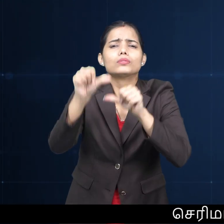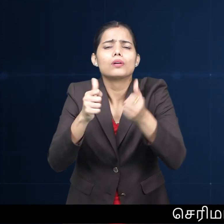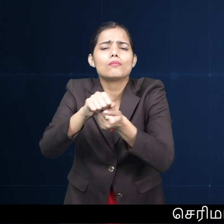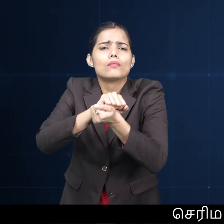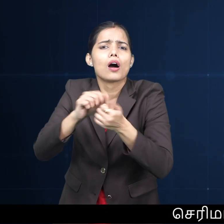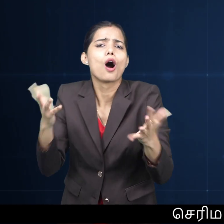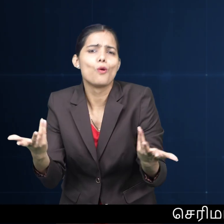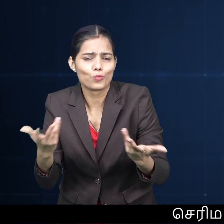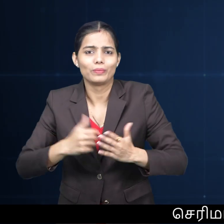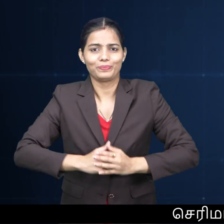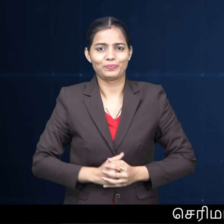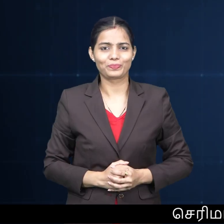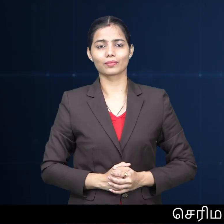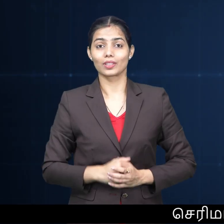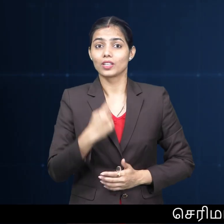செரிமான செயல்முறை.